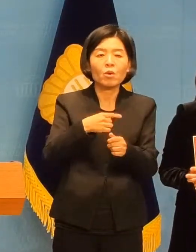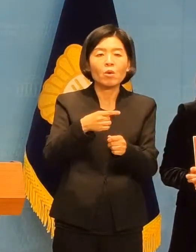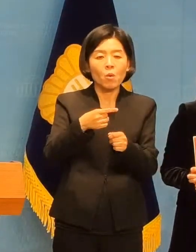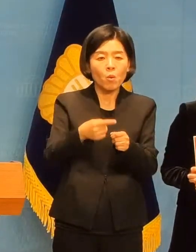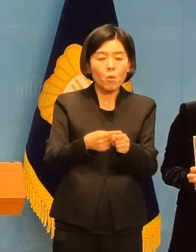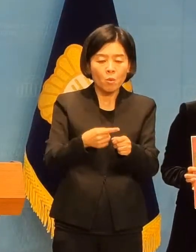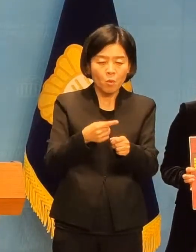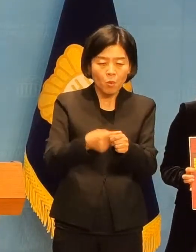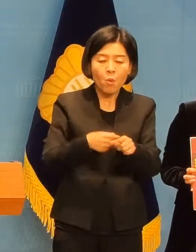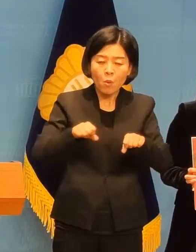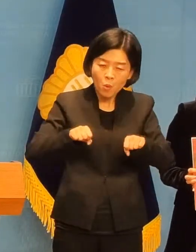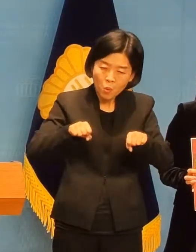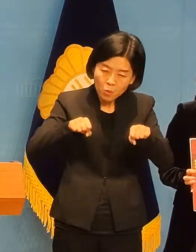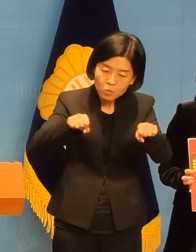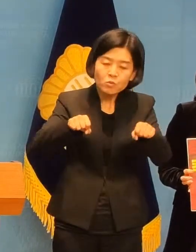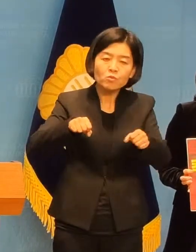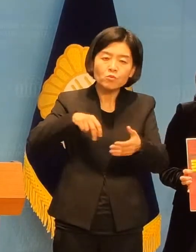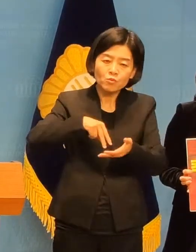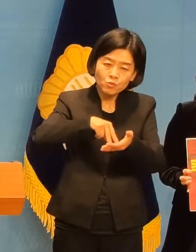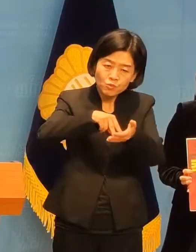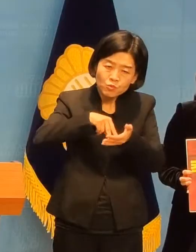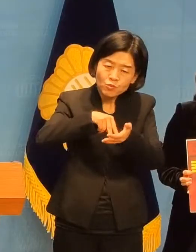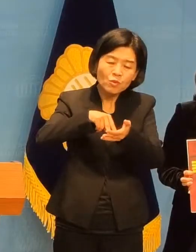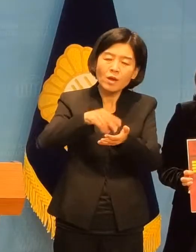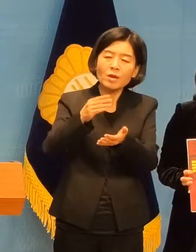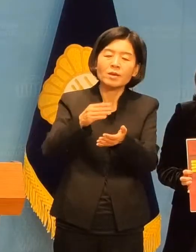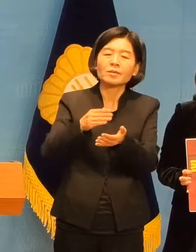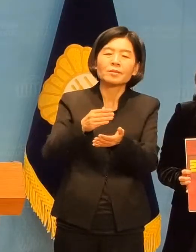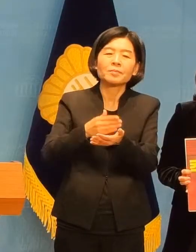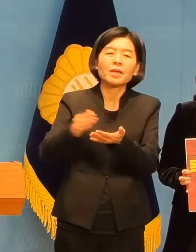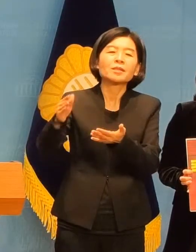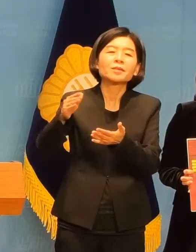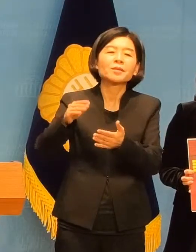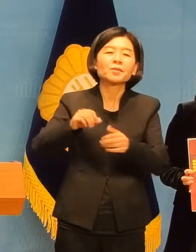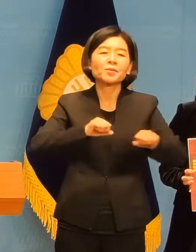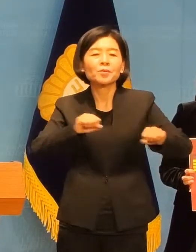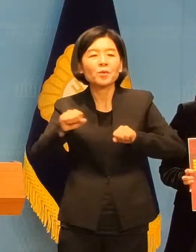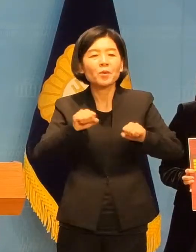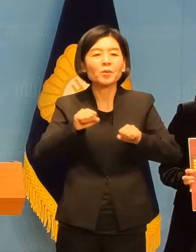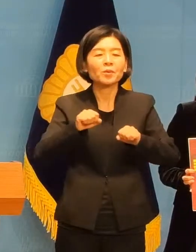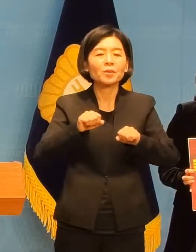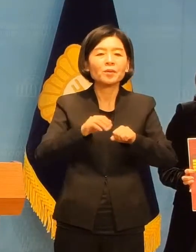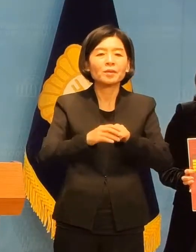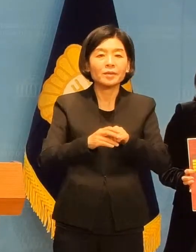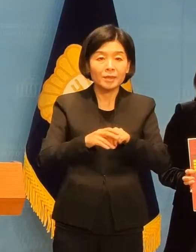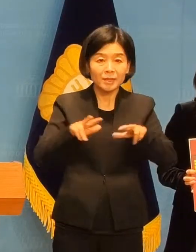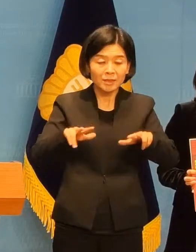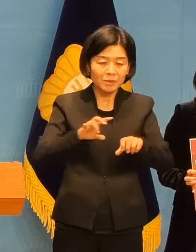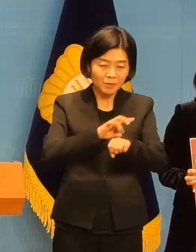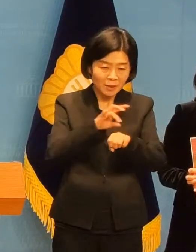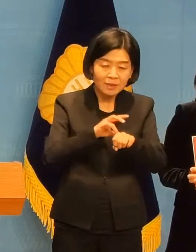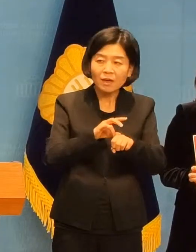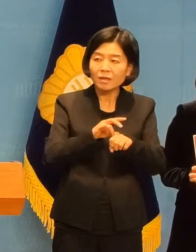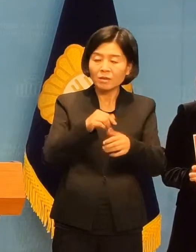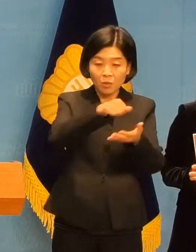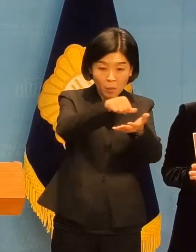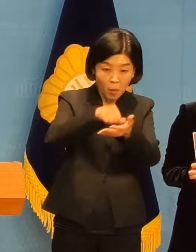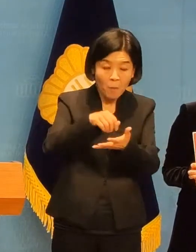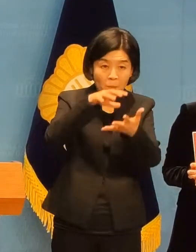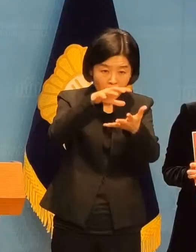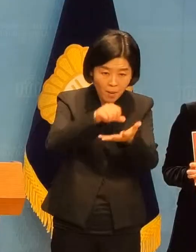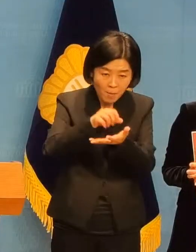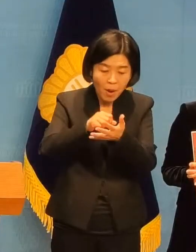있습니다. 24시간 만에 지금 저희가 2,500명의 서명을 지금 받았습니다. 앞으로 계속해서